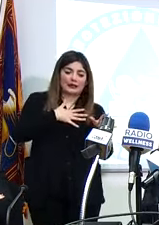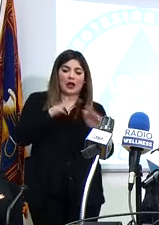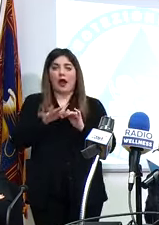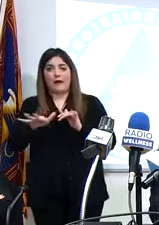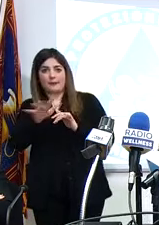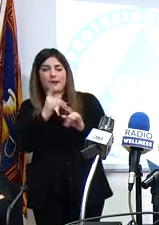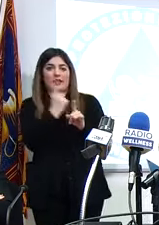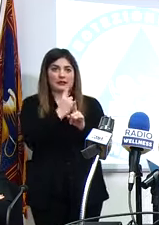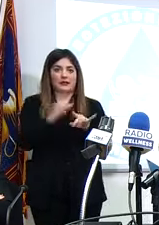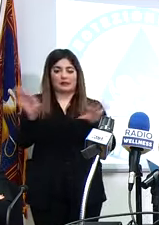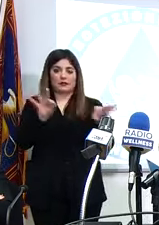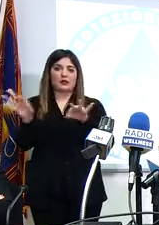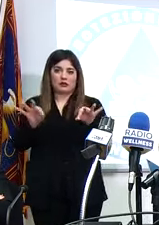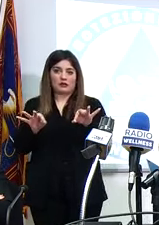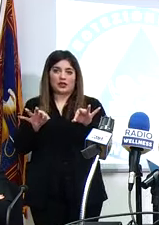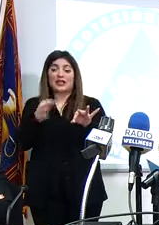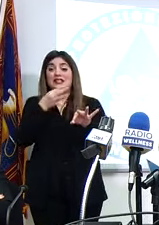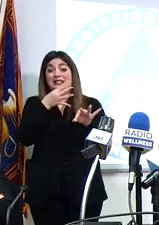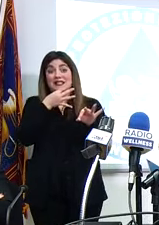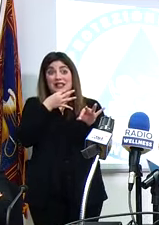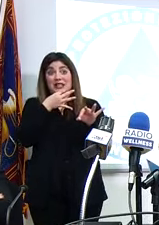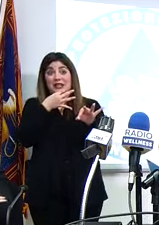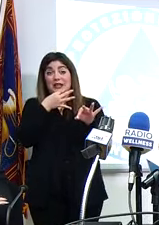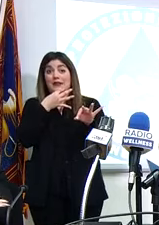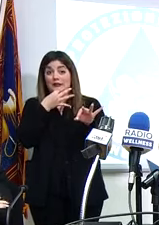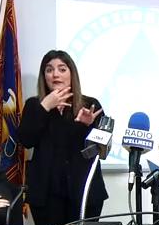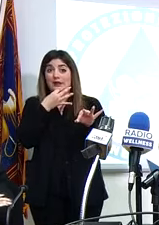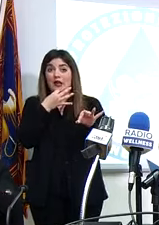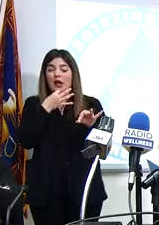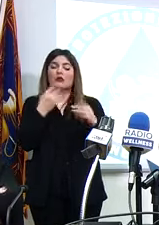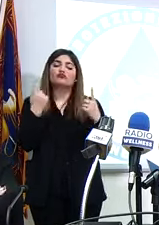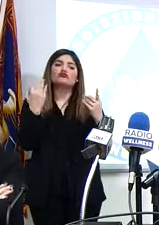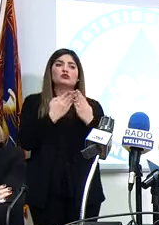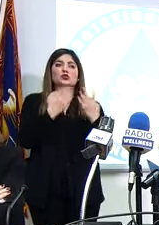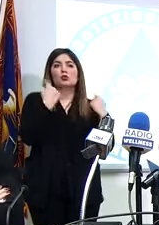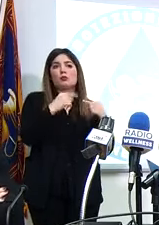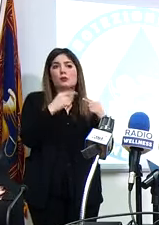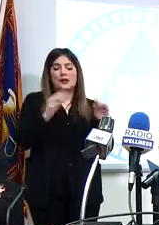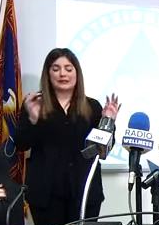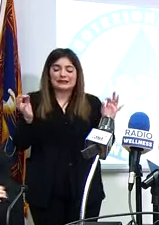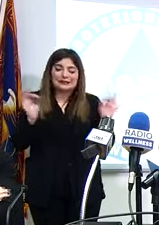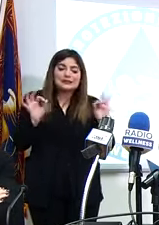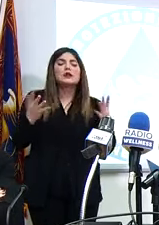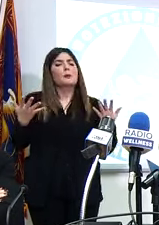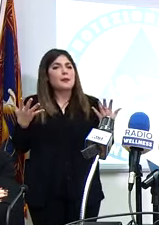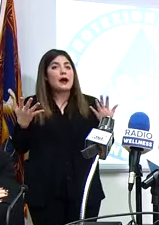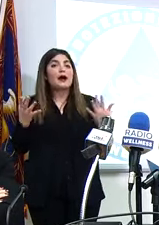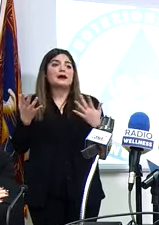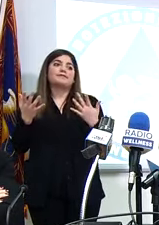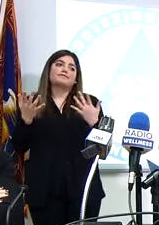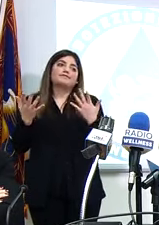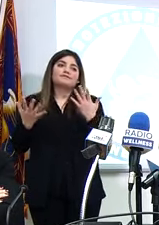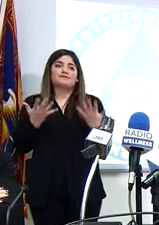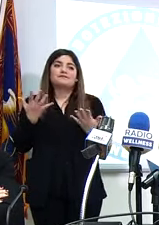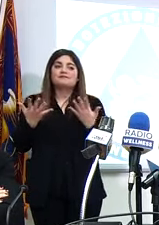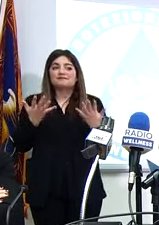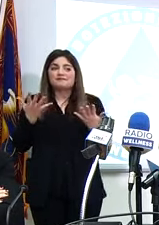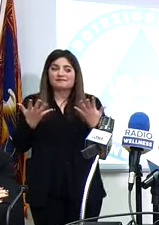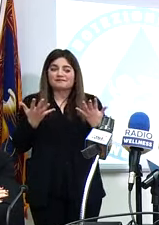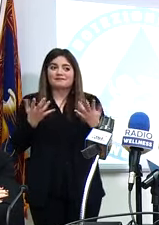E quindi, ecco, questi non sono ancora approfonditi, però, ecco, se dovete, quello che è